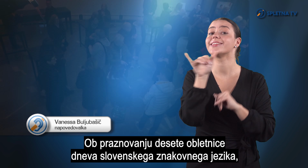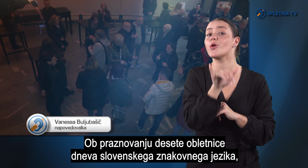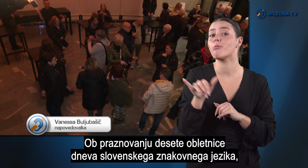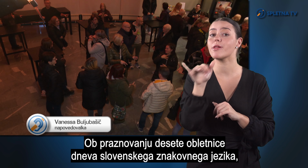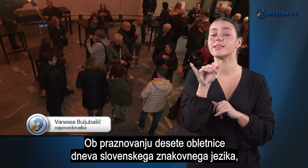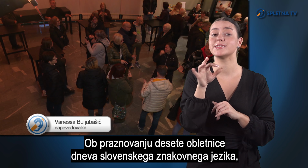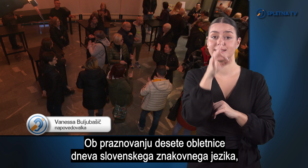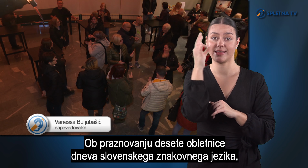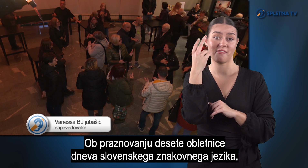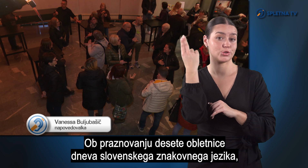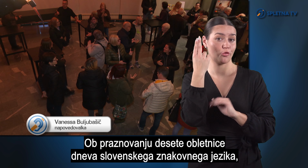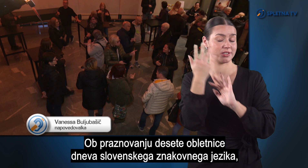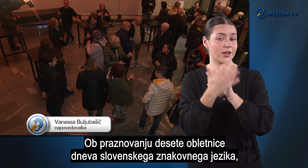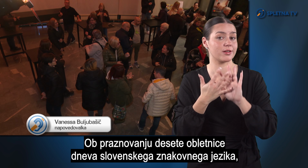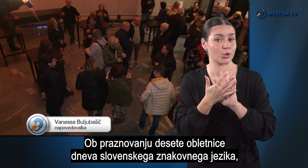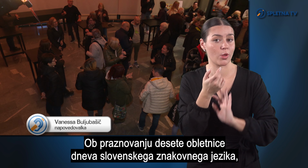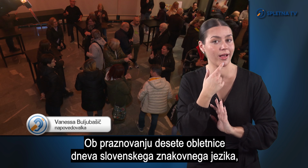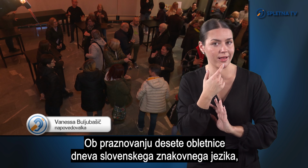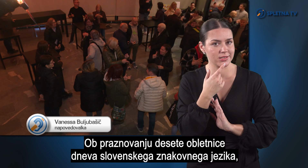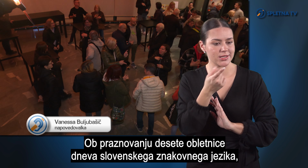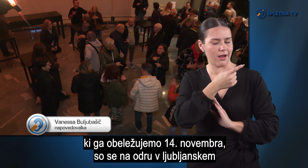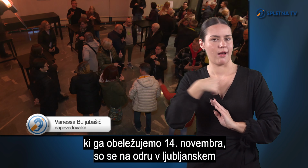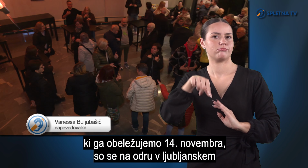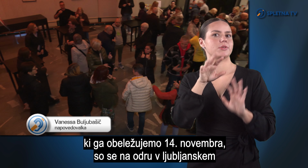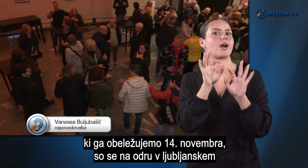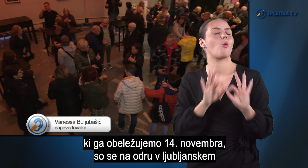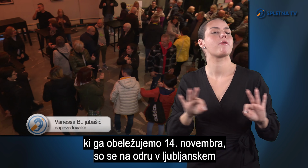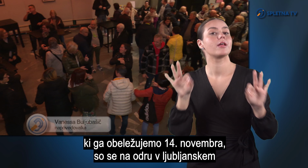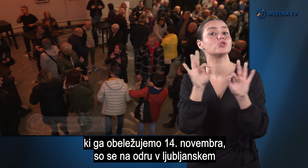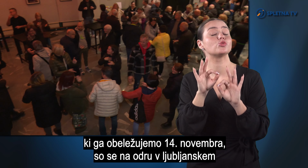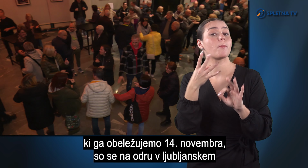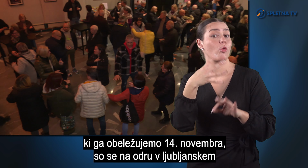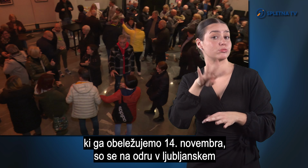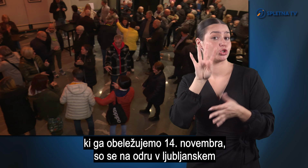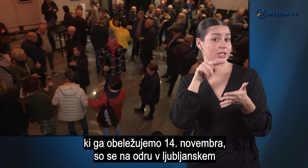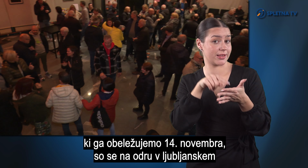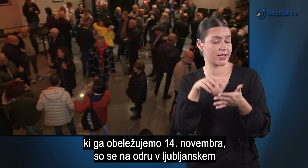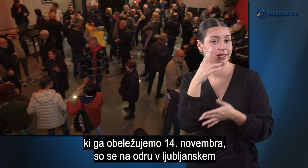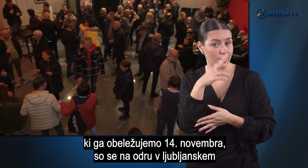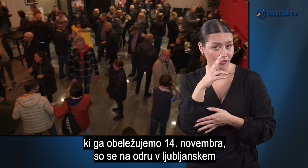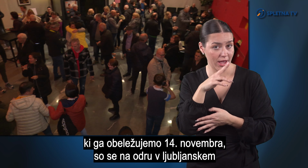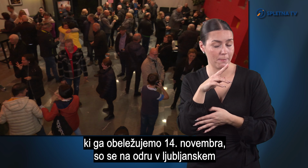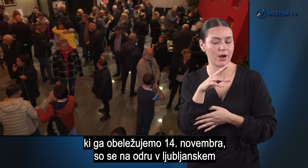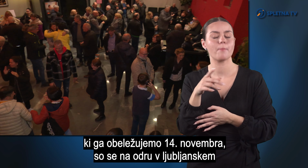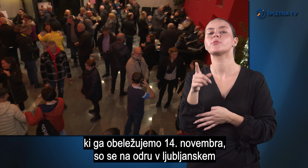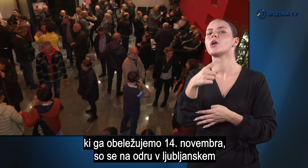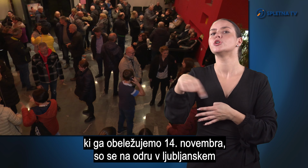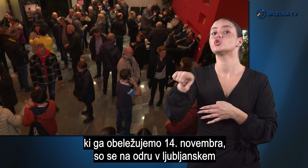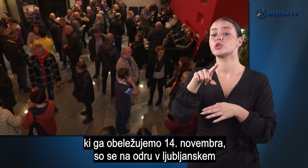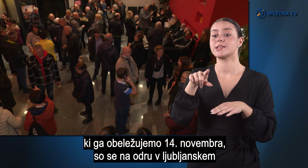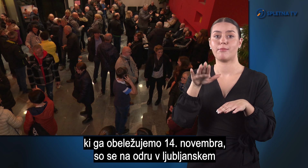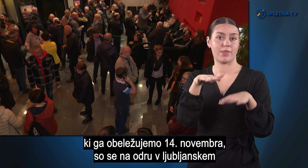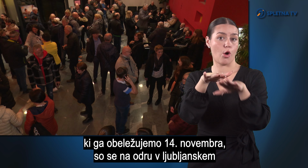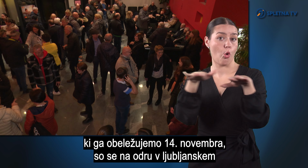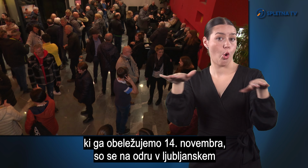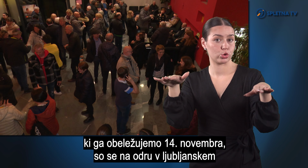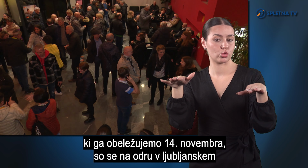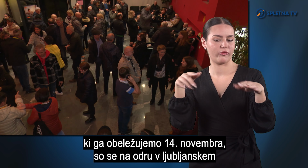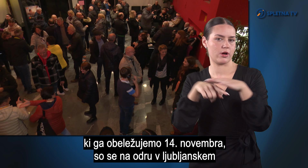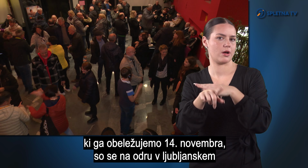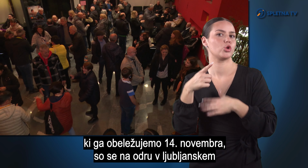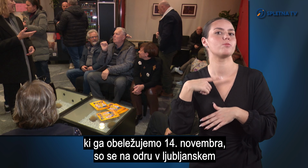praznovanju desete obletnice dneva slovenskega znakovnega jezika, ki ga obeležujemo 14. novembra, so se